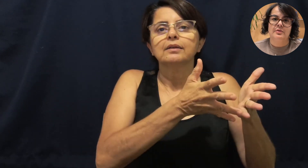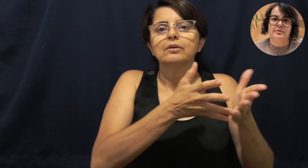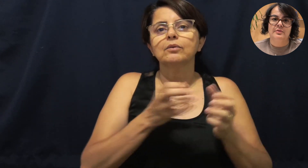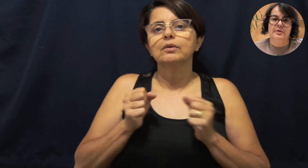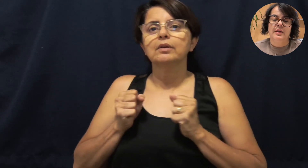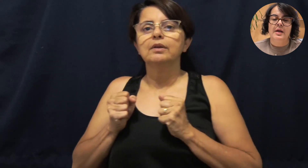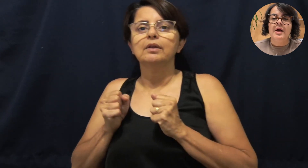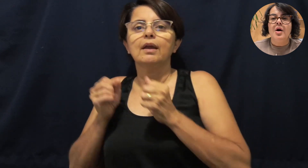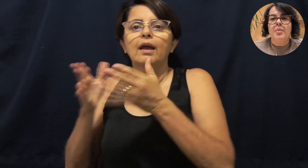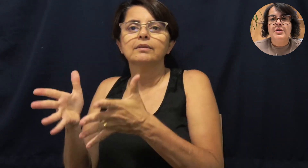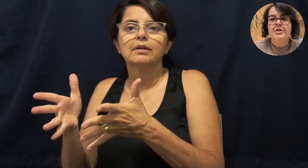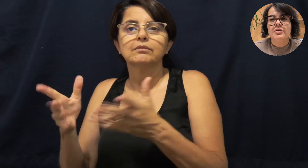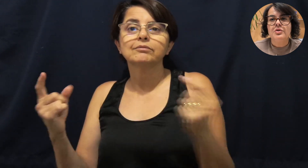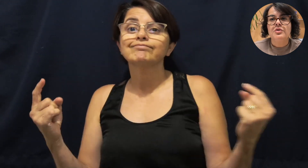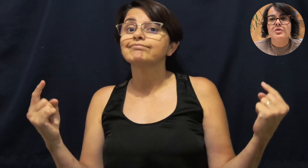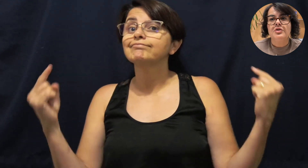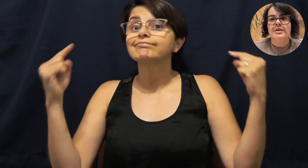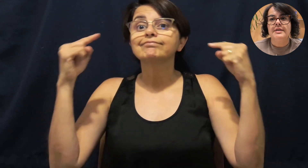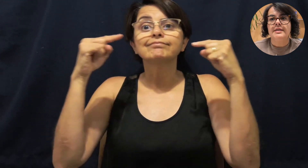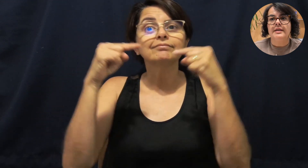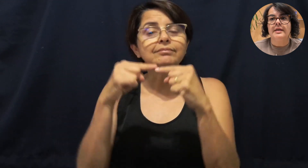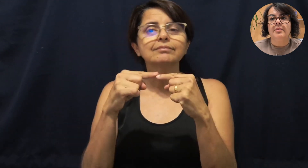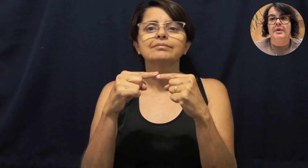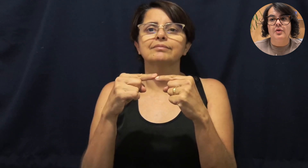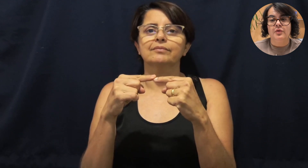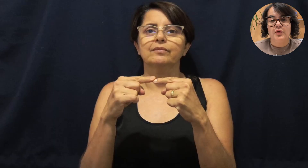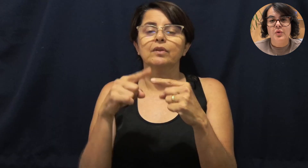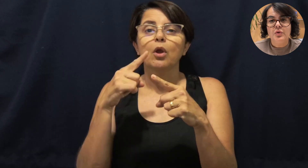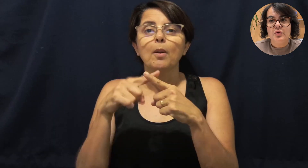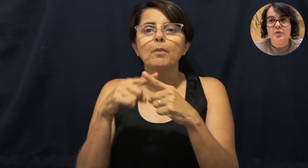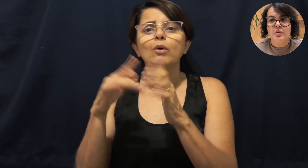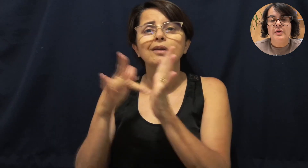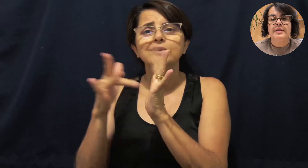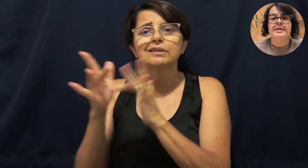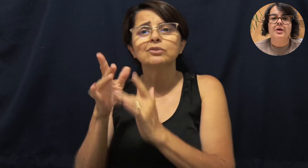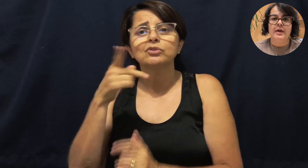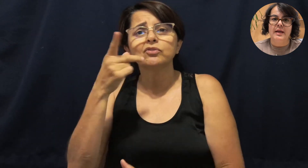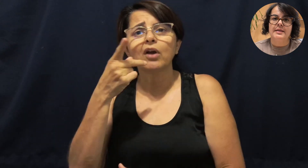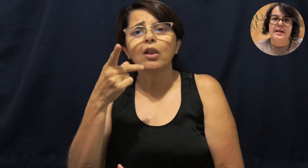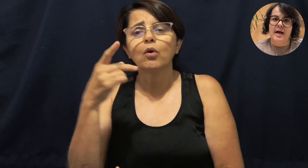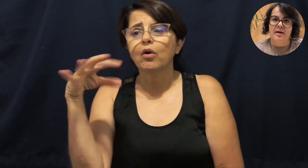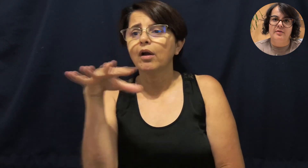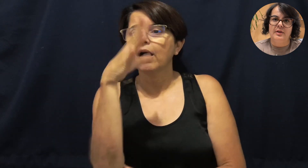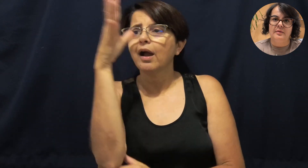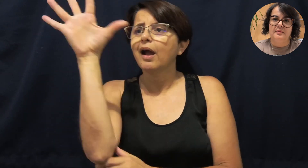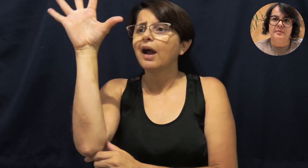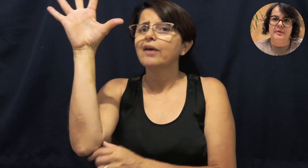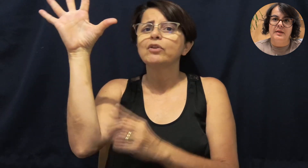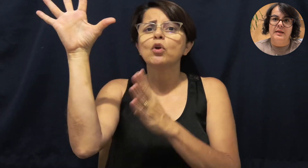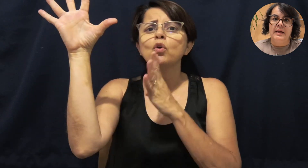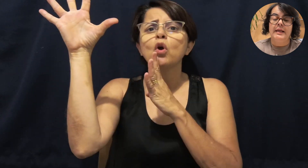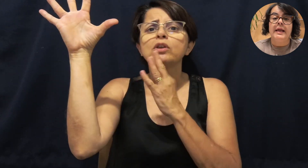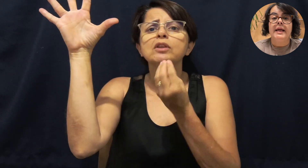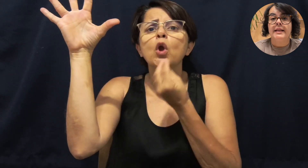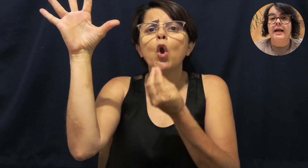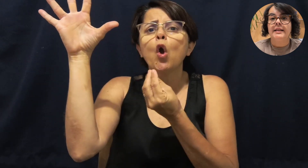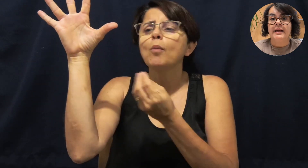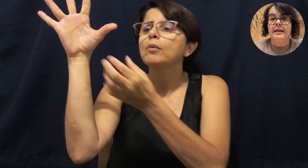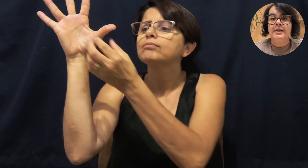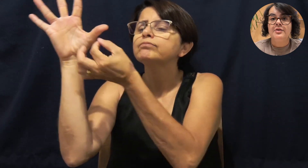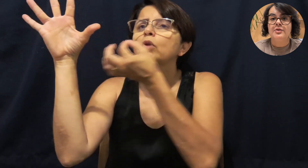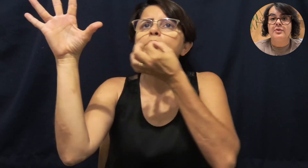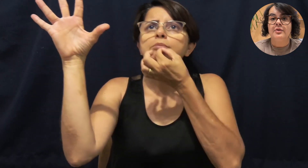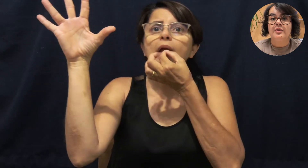fazemos. Pois Jesus nos disse, pelo fruto se conhece a árvore. E quem